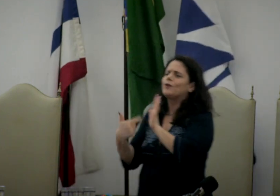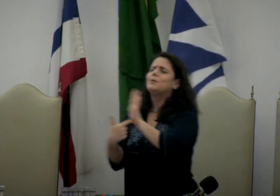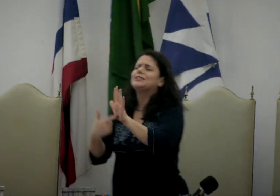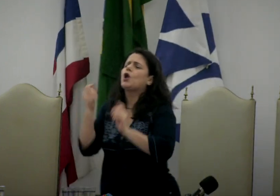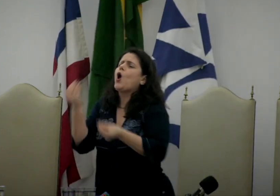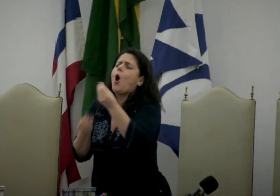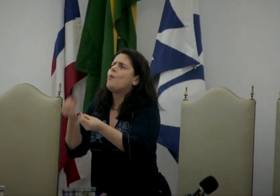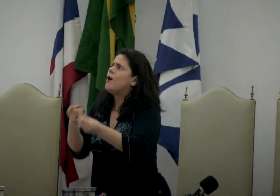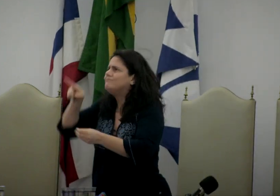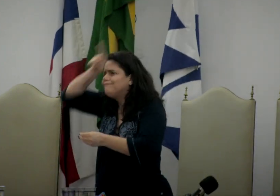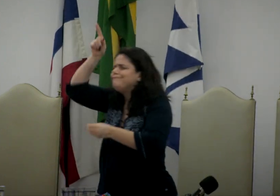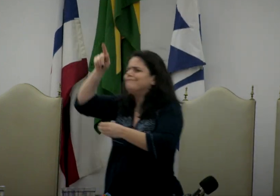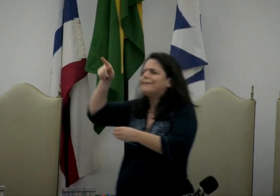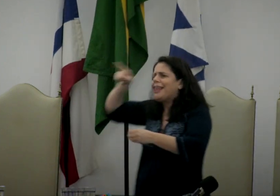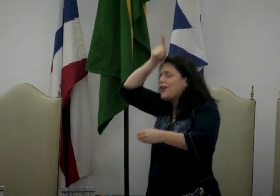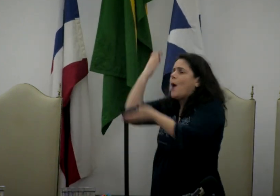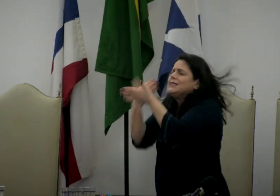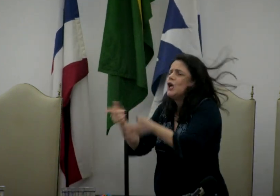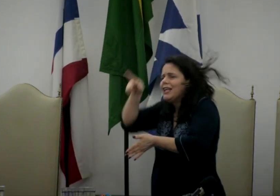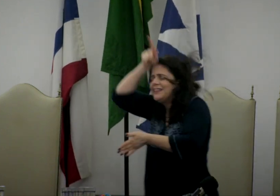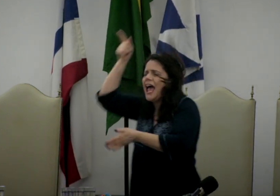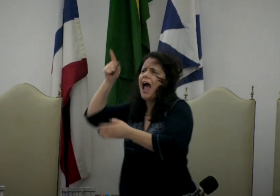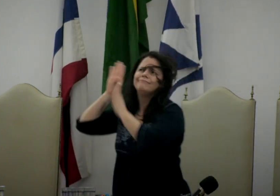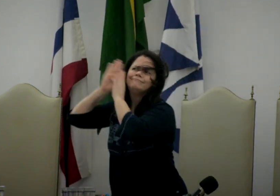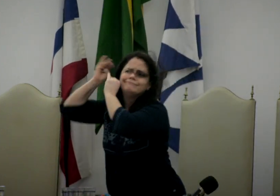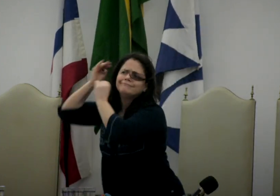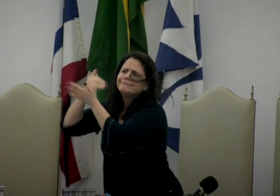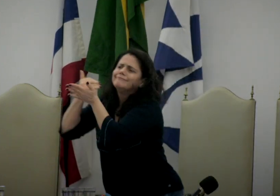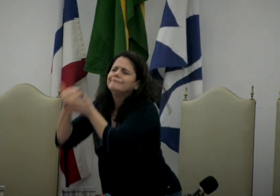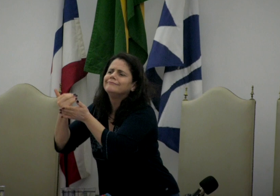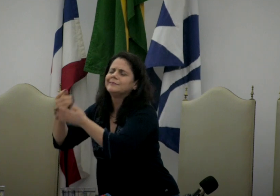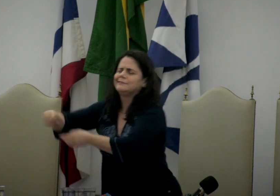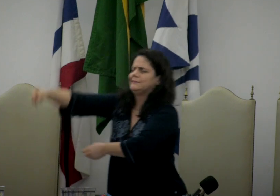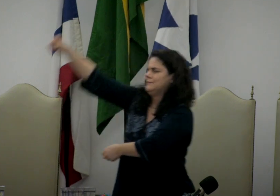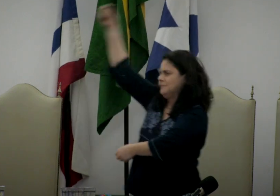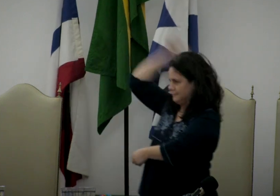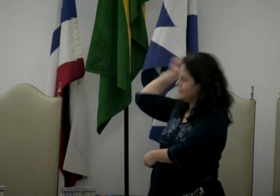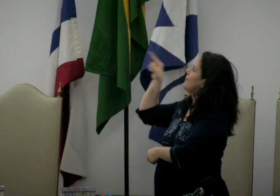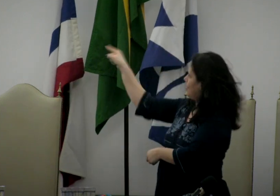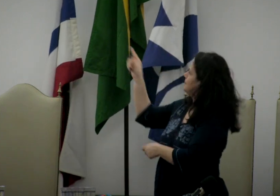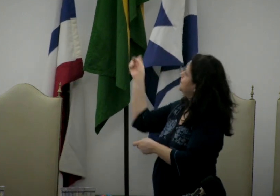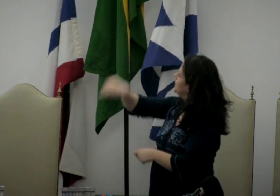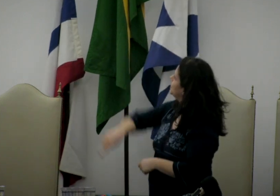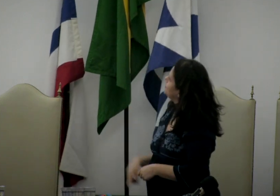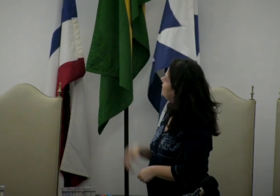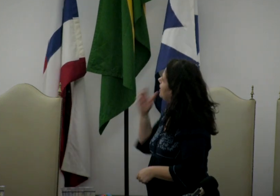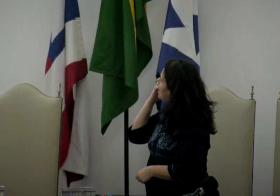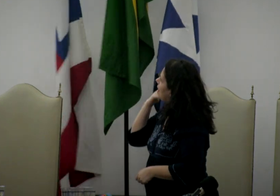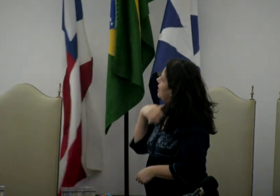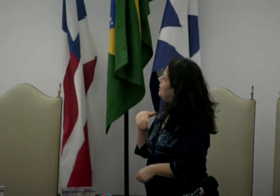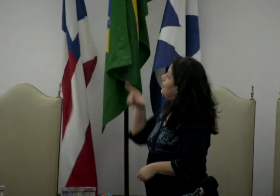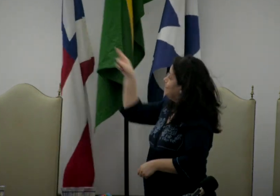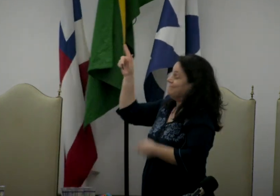fonoaudiólogos. E eu também vou mostrar para vocês como é que foi inventado, como é que começou essa história da surdez. Isso começou muitos anos